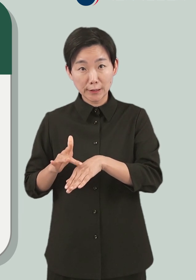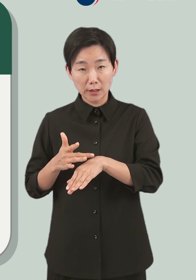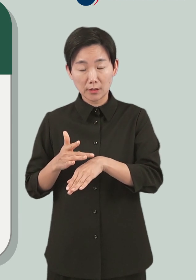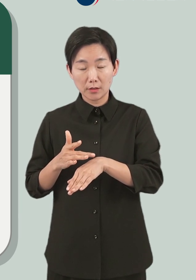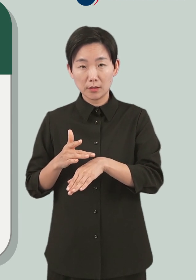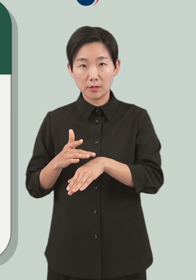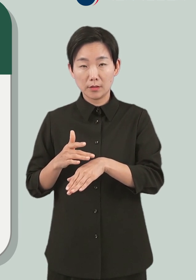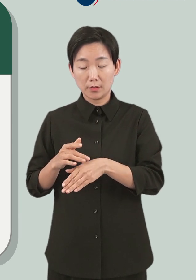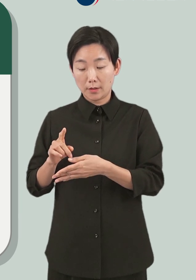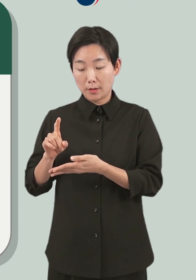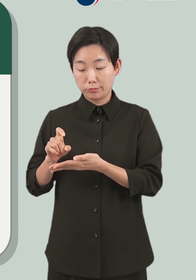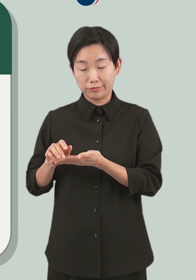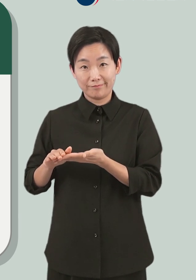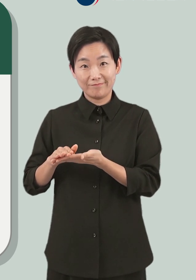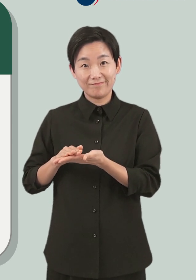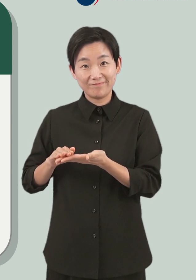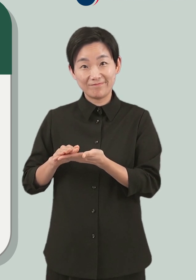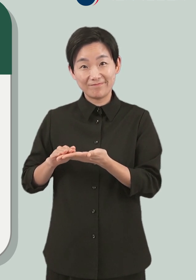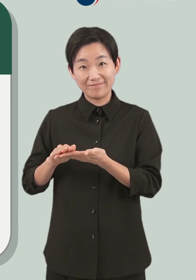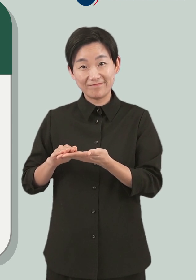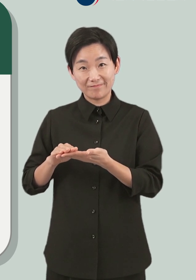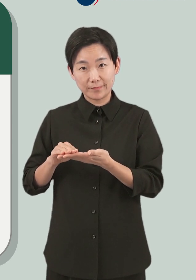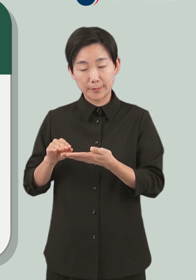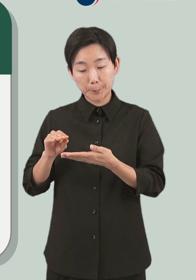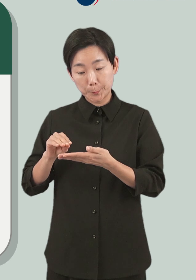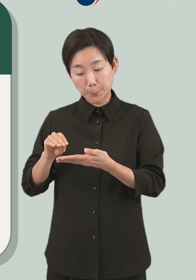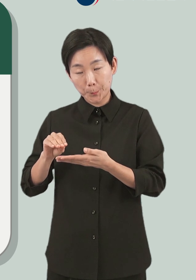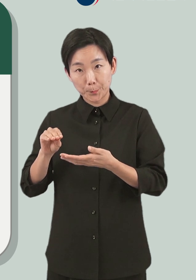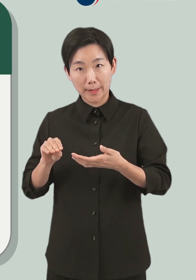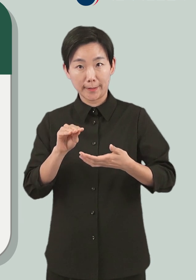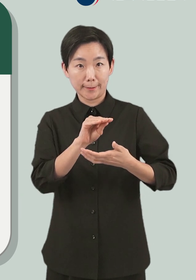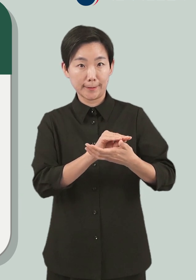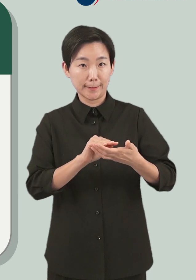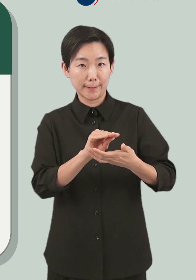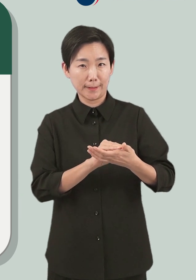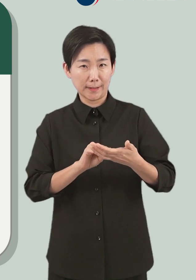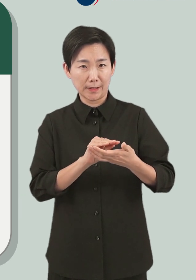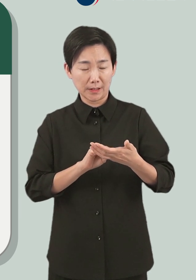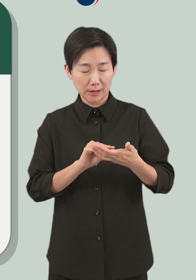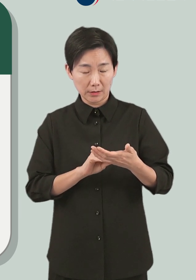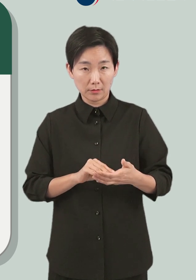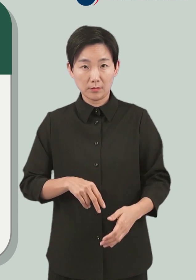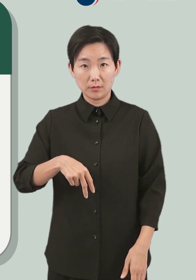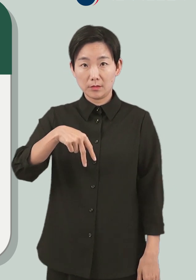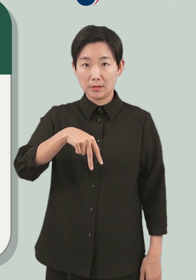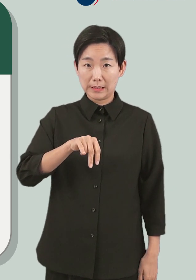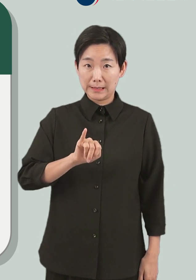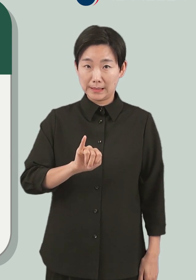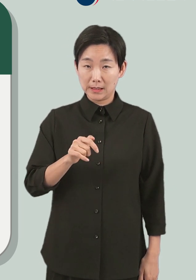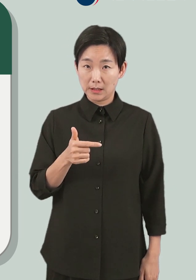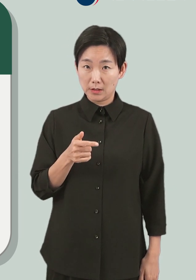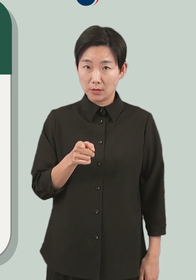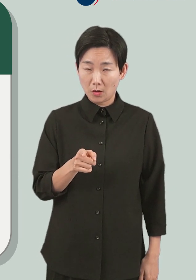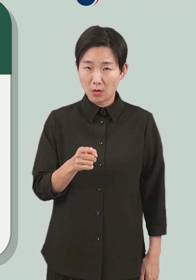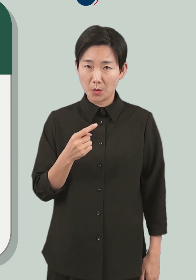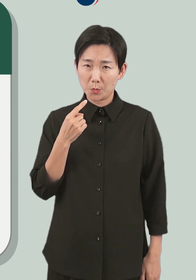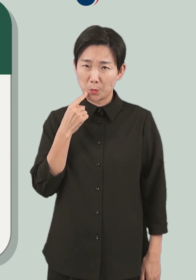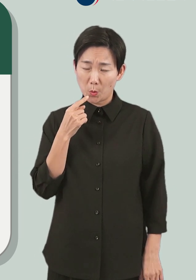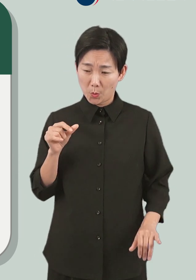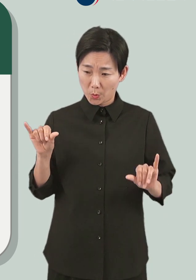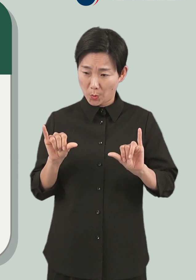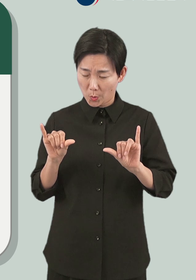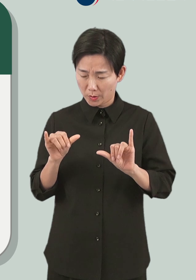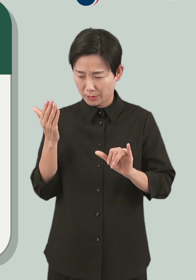중성 세제에 살짝 적시거나 담근 천으로 부드럽게 닦아냅니다. 이때 신어와 같은 화학물질은